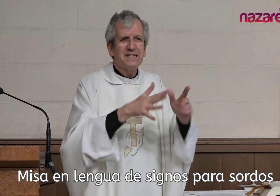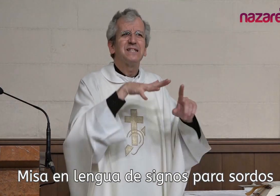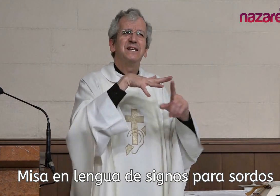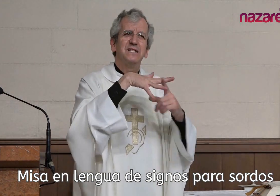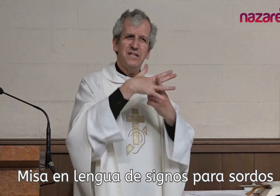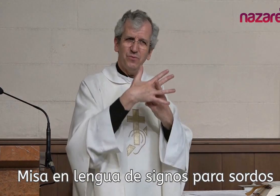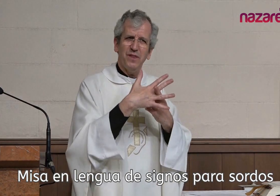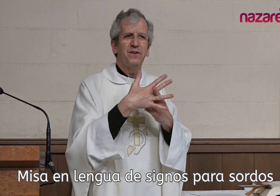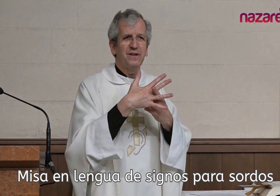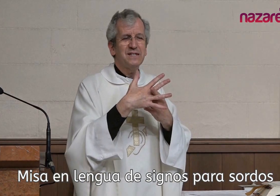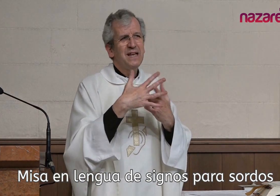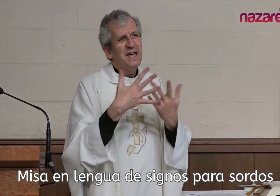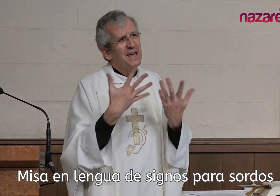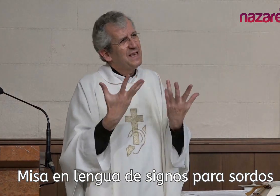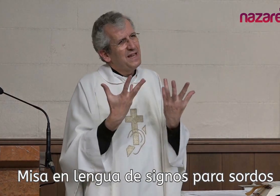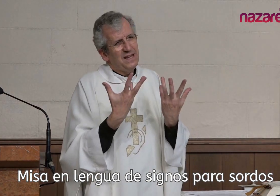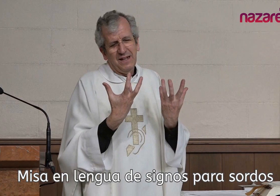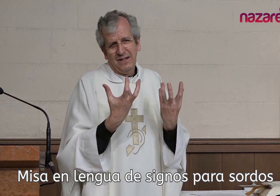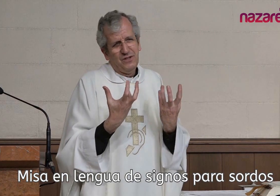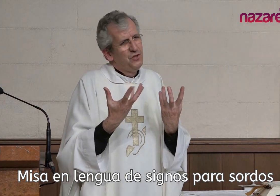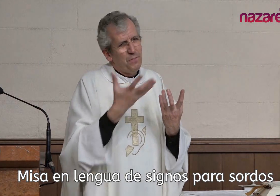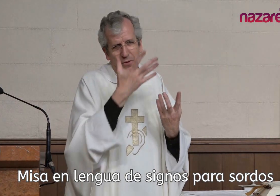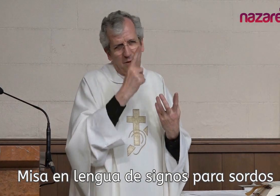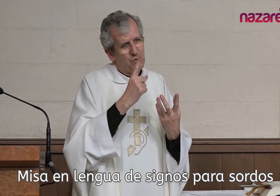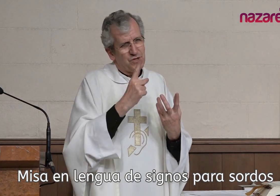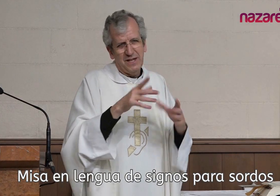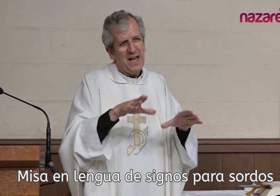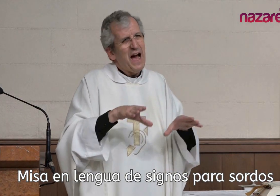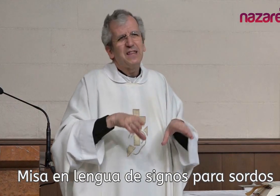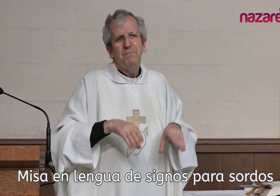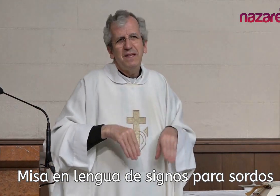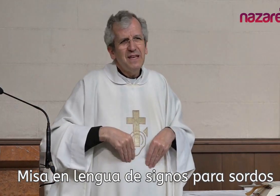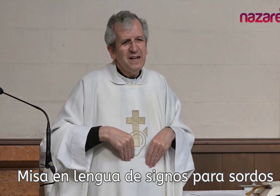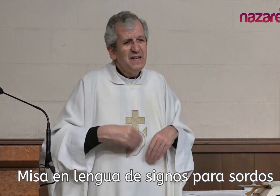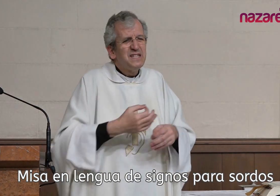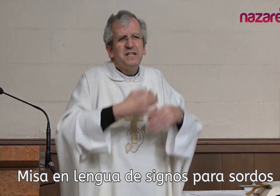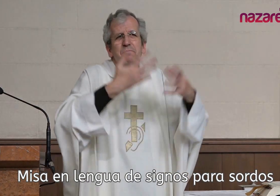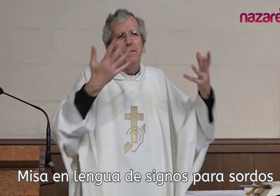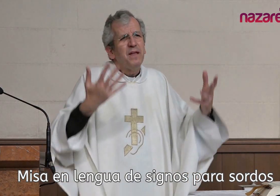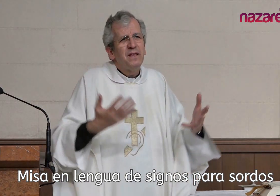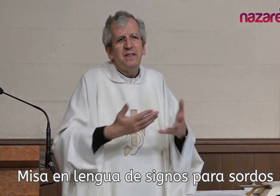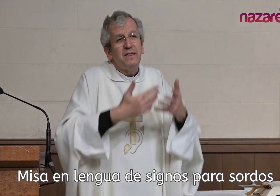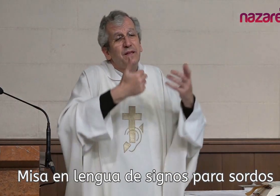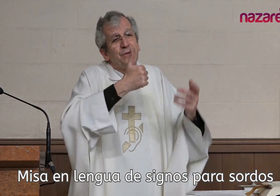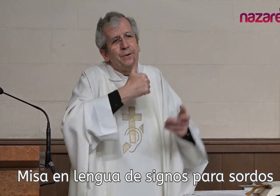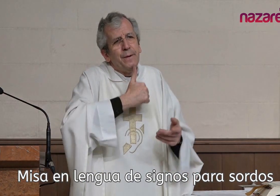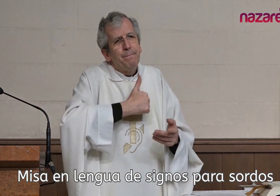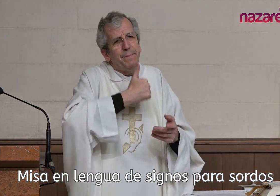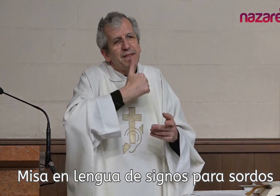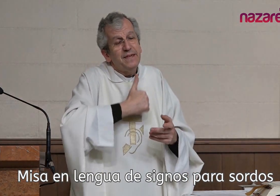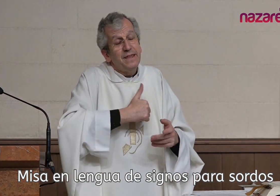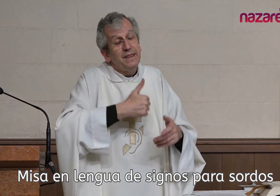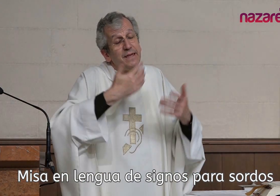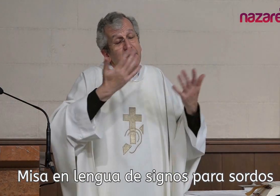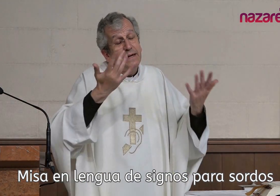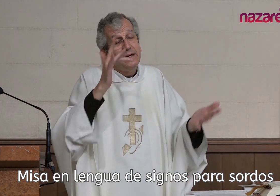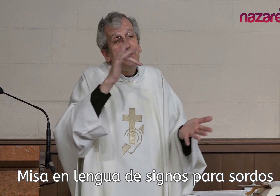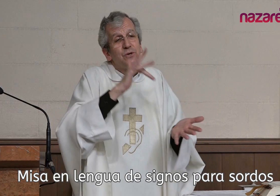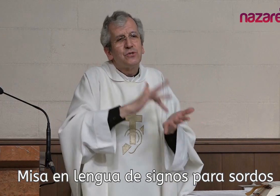estas situaciones que no podemos admitir simplemente diciendo paciencia, nos